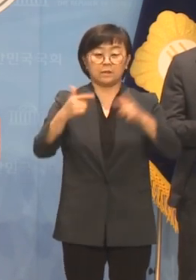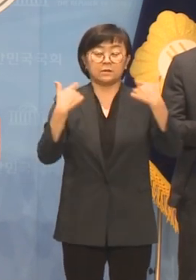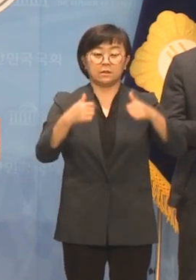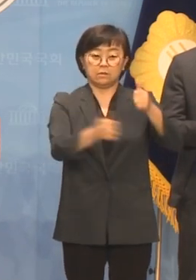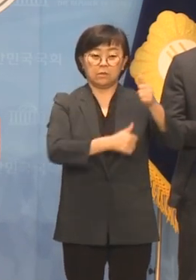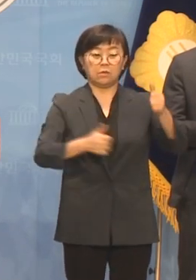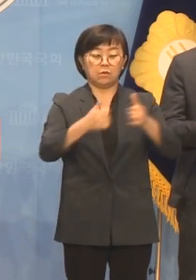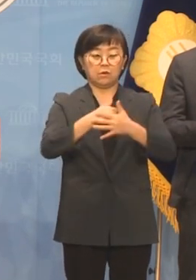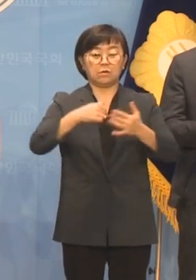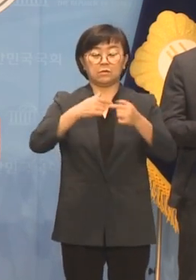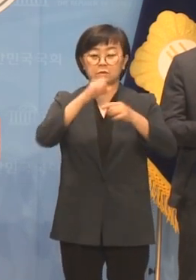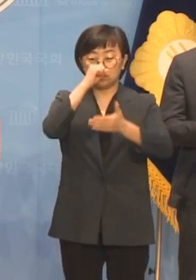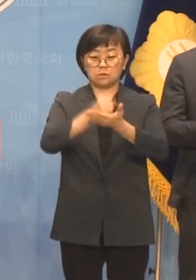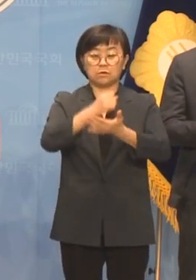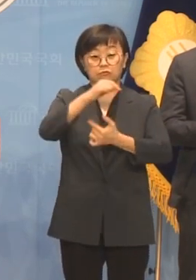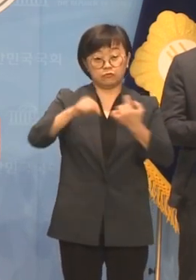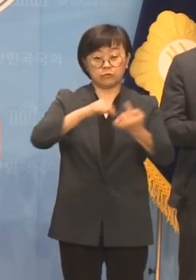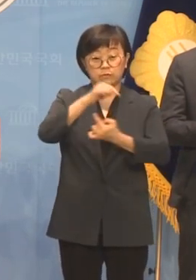상임위의 정상적 운영에